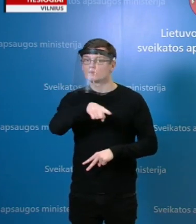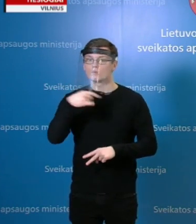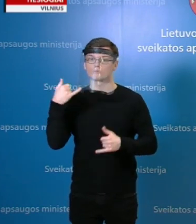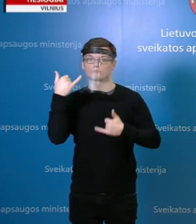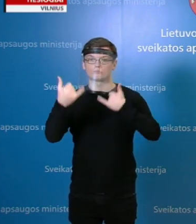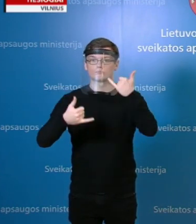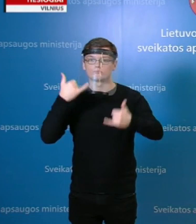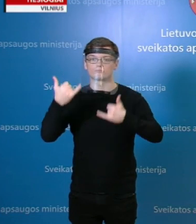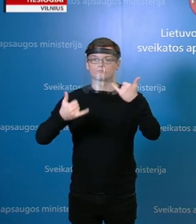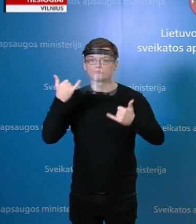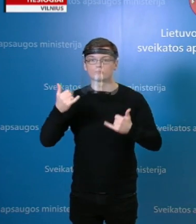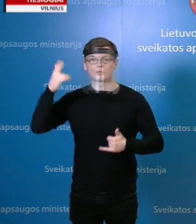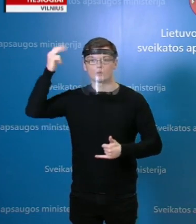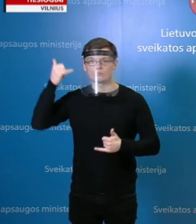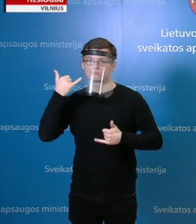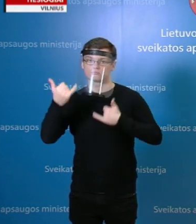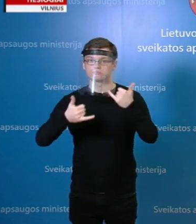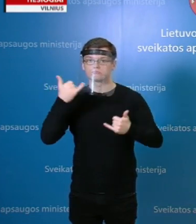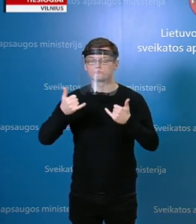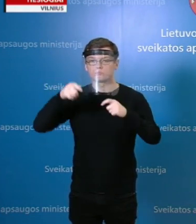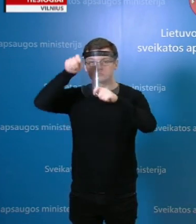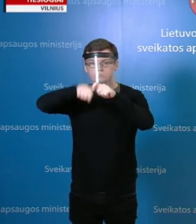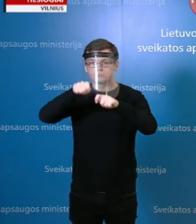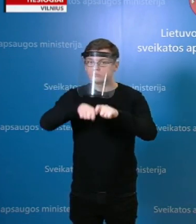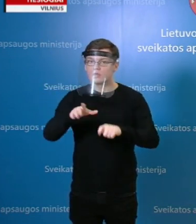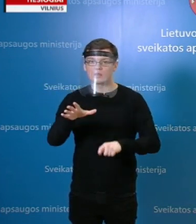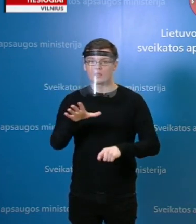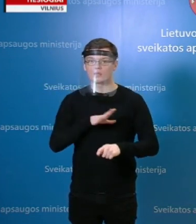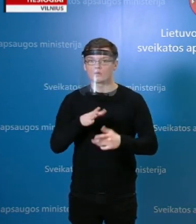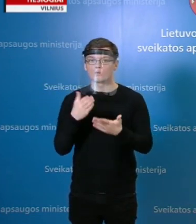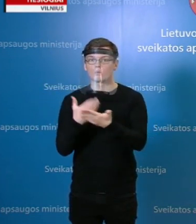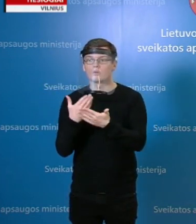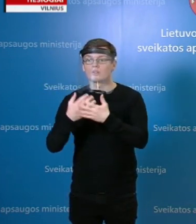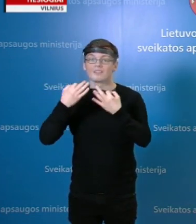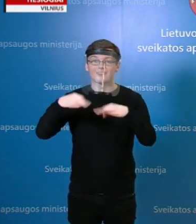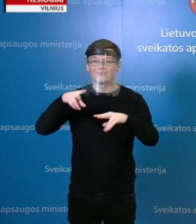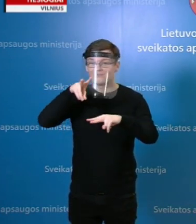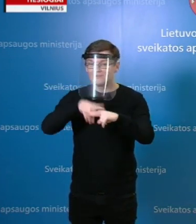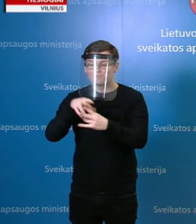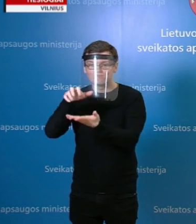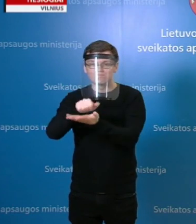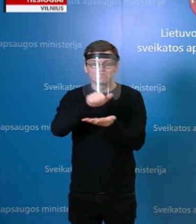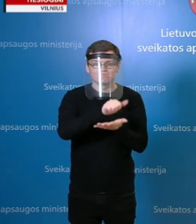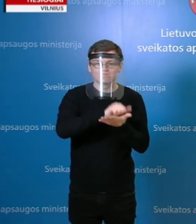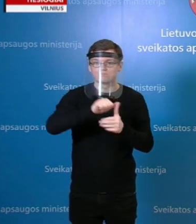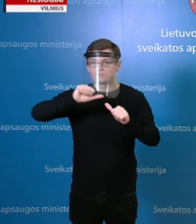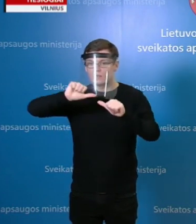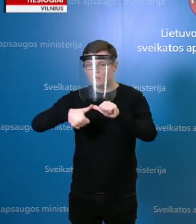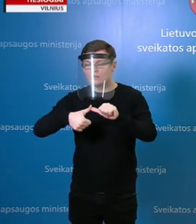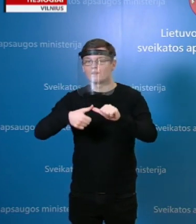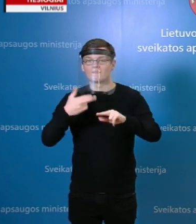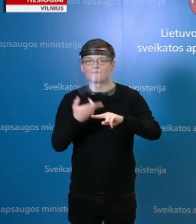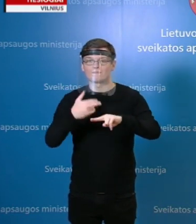iš Kauno niekaip negali gauti koronaviruso tyrimo, nes nebūna niekada laisvos vietos. Dėl šios priežasties